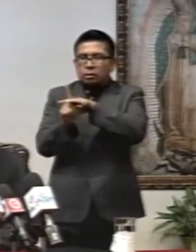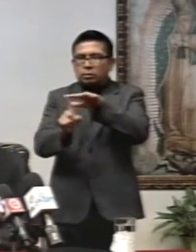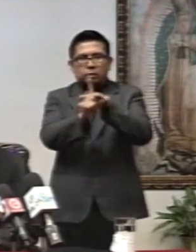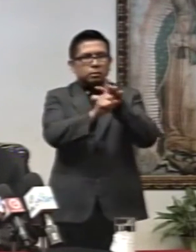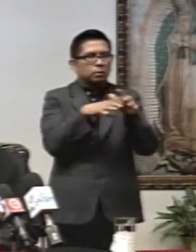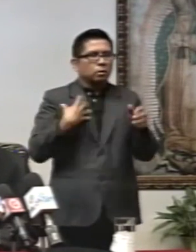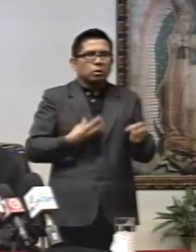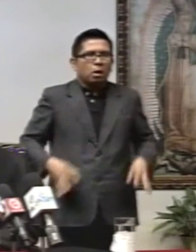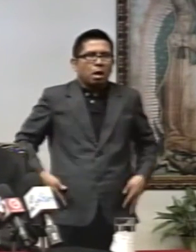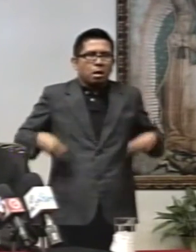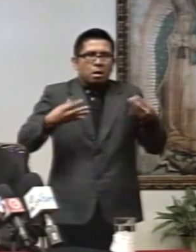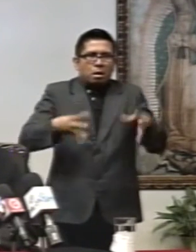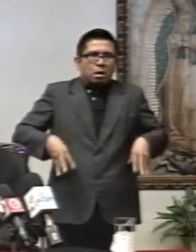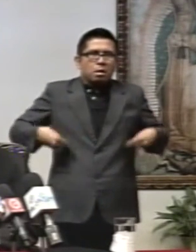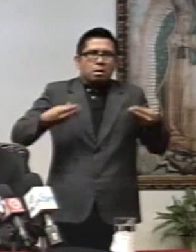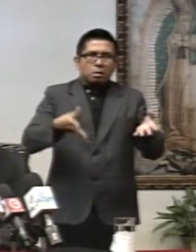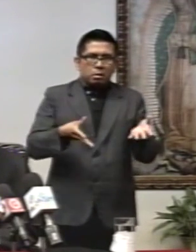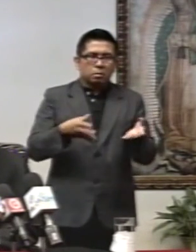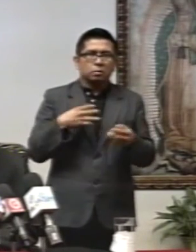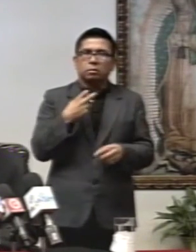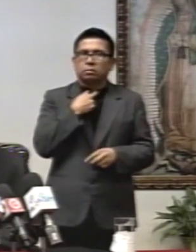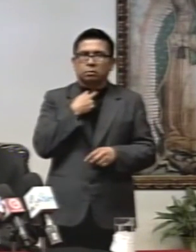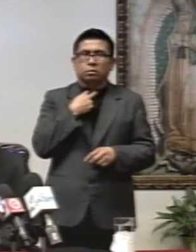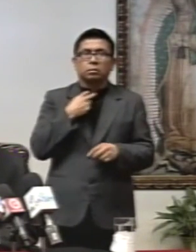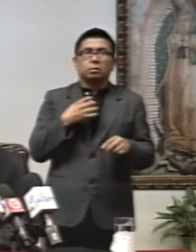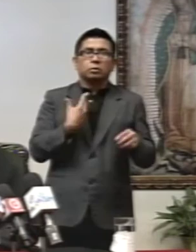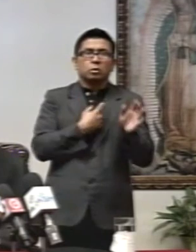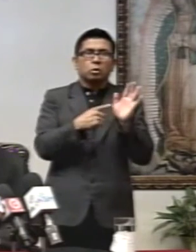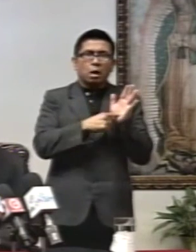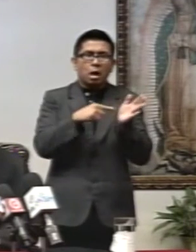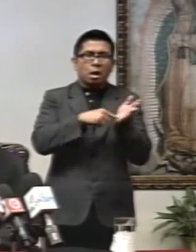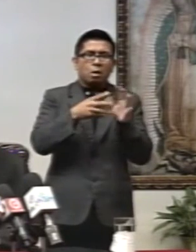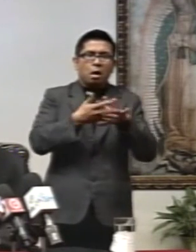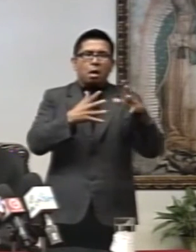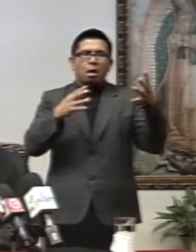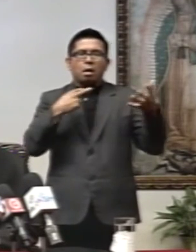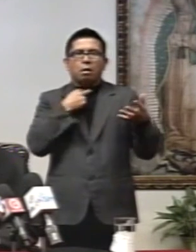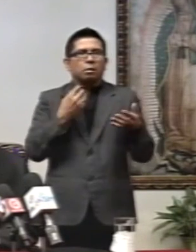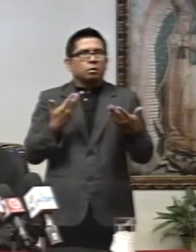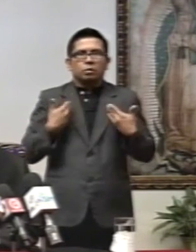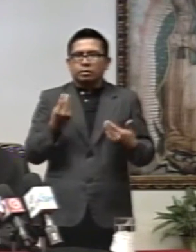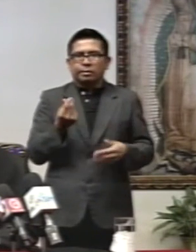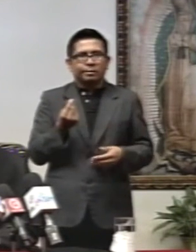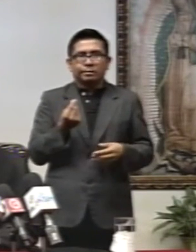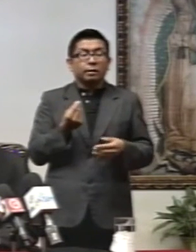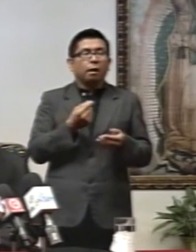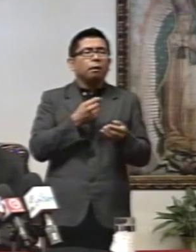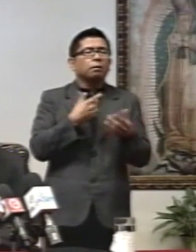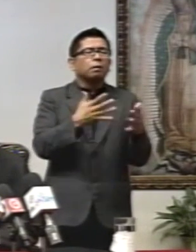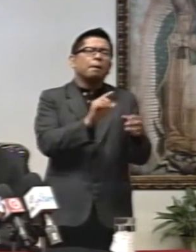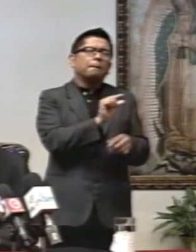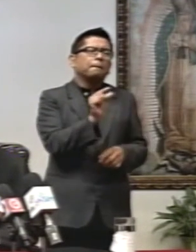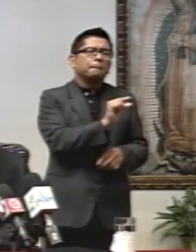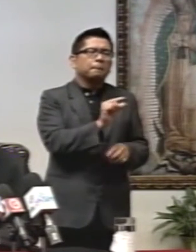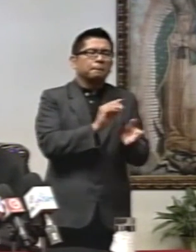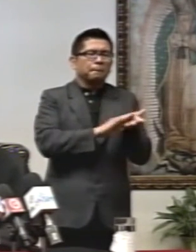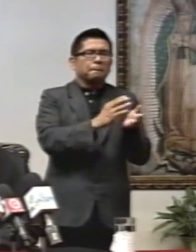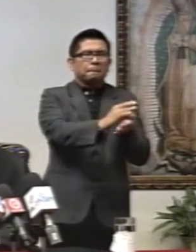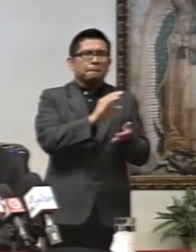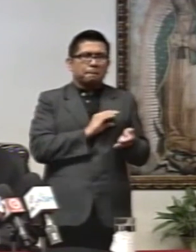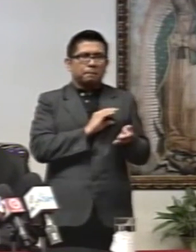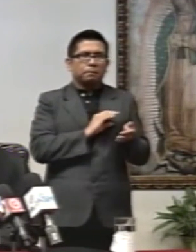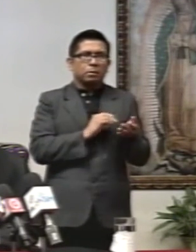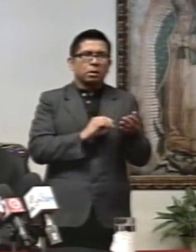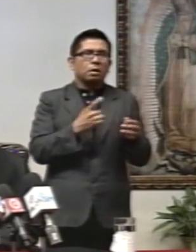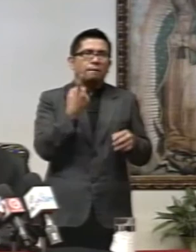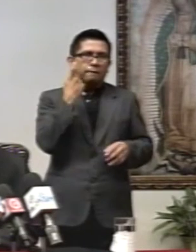y a comprometernos antes de tener los recursos, como decir, antes del pago, ya a veces se debe